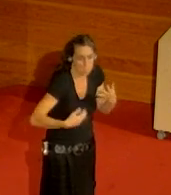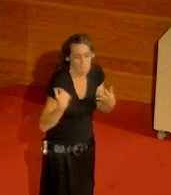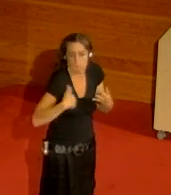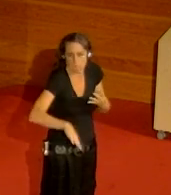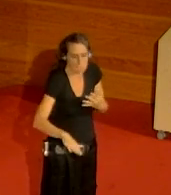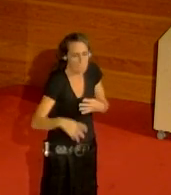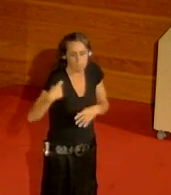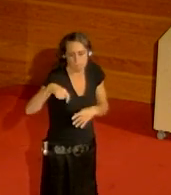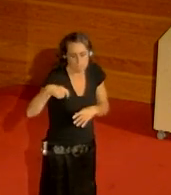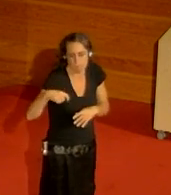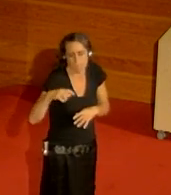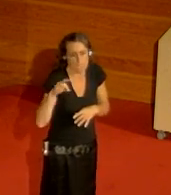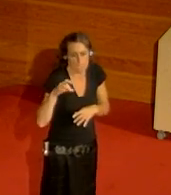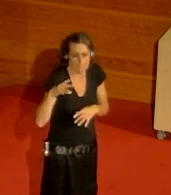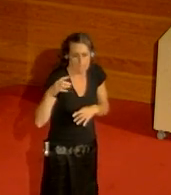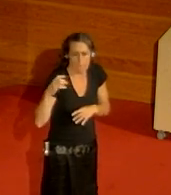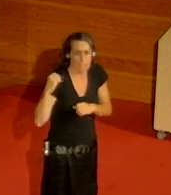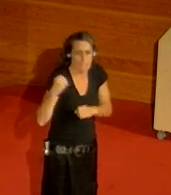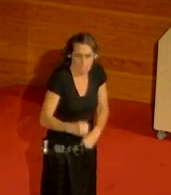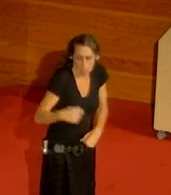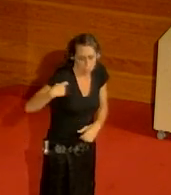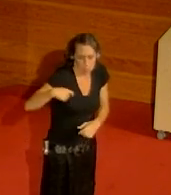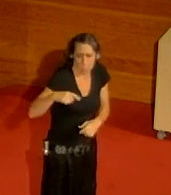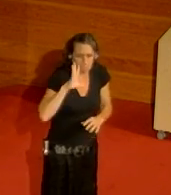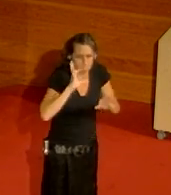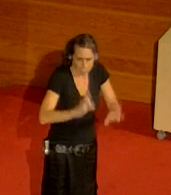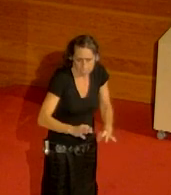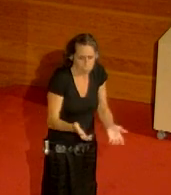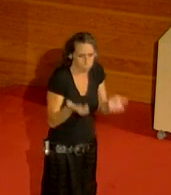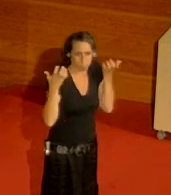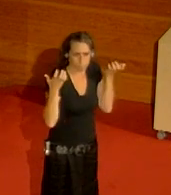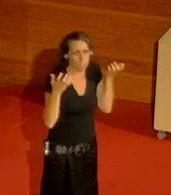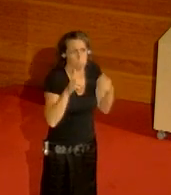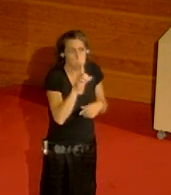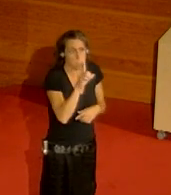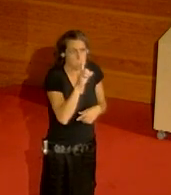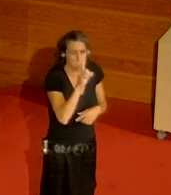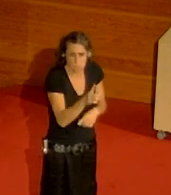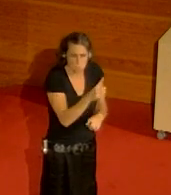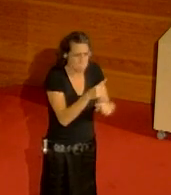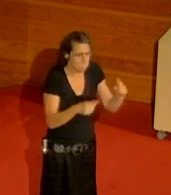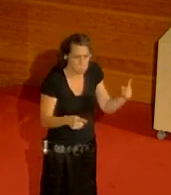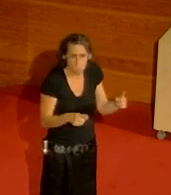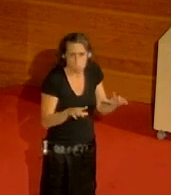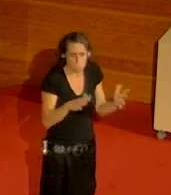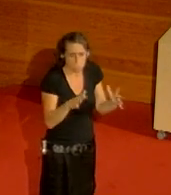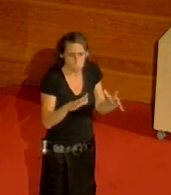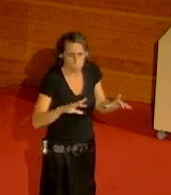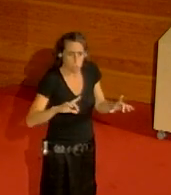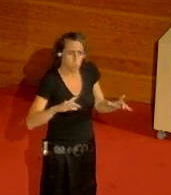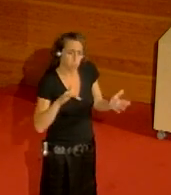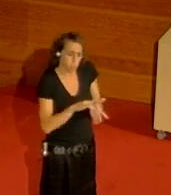al poder no es nuevo lleva 15 años como Primer Ministro después de un breve impase de un año y medio como al frente de la oposición